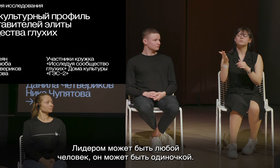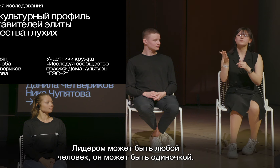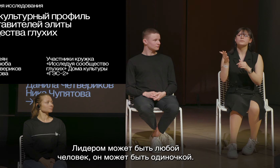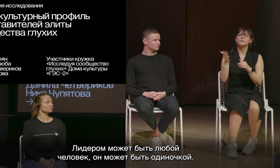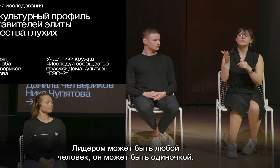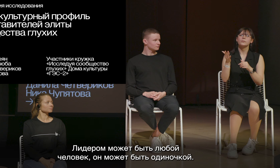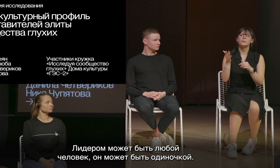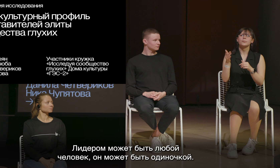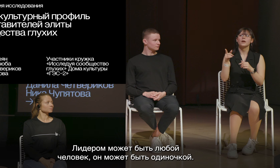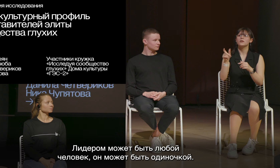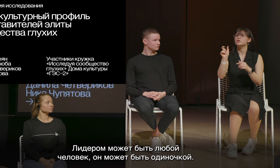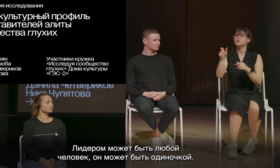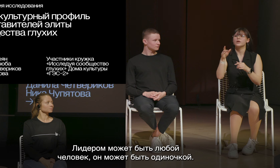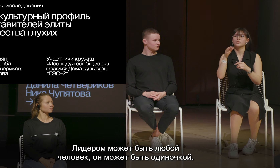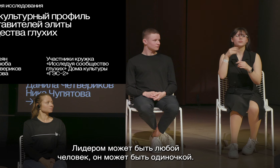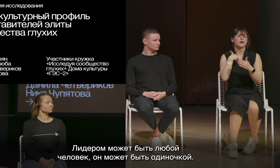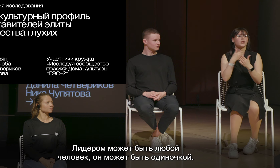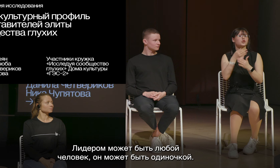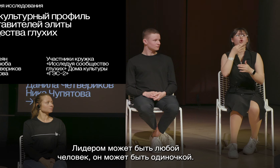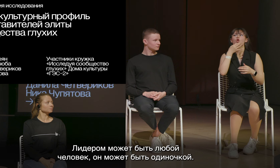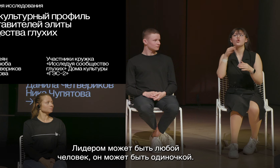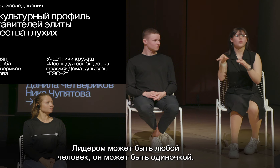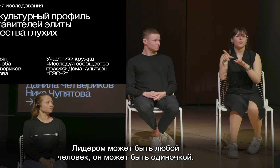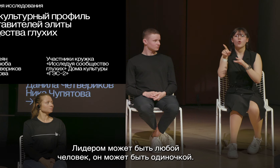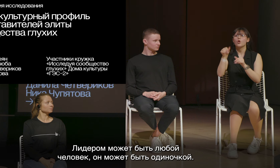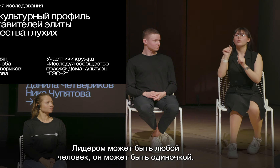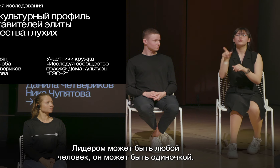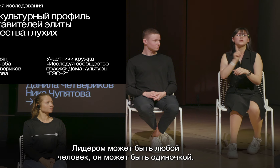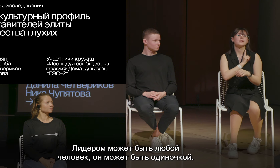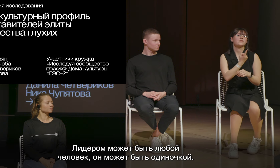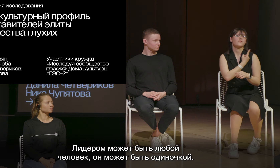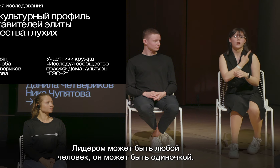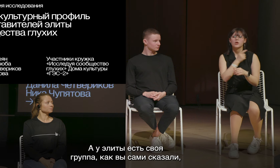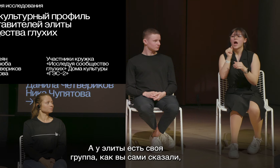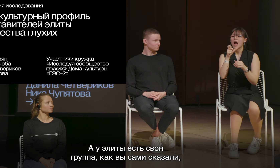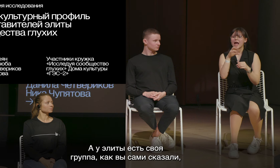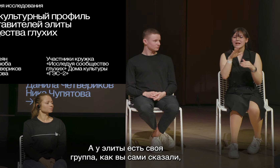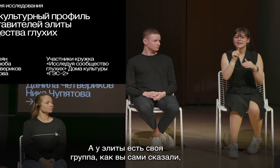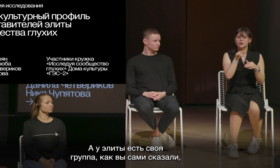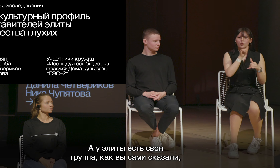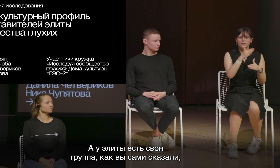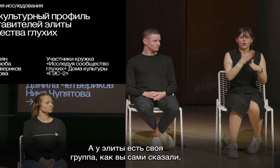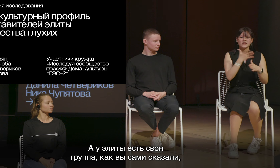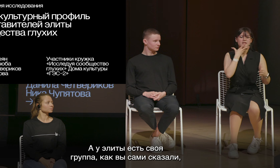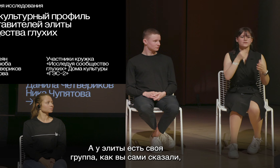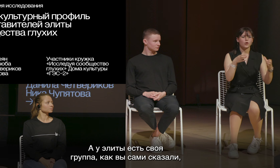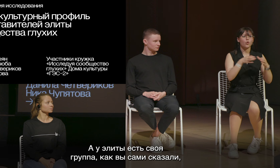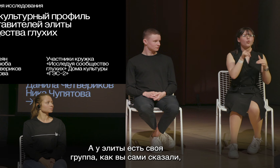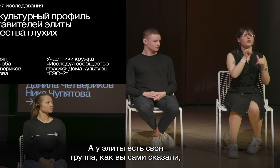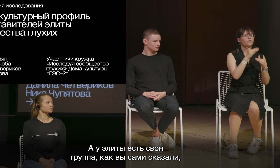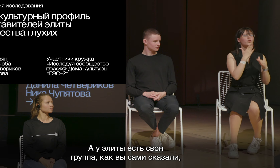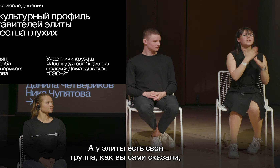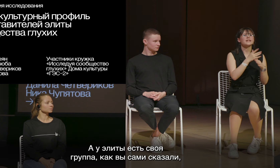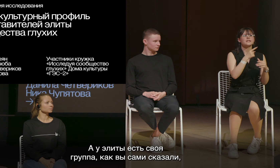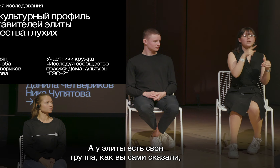Лидером, скорее всего, может быть человек. Ну, в общем-то, любой человек может быть лидером. У него есть